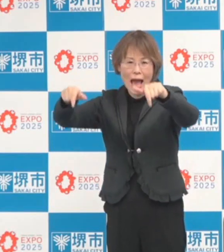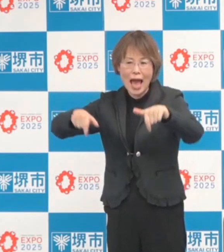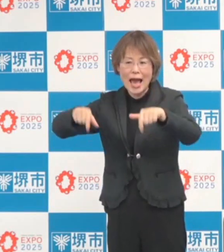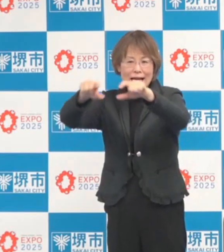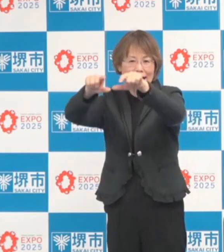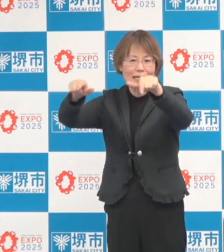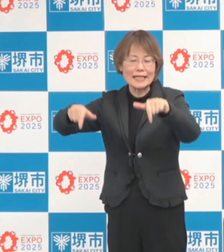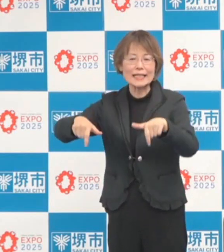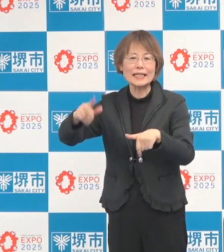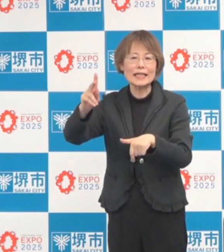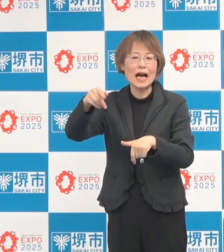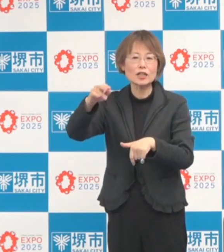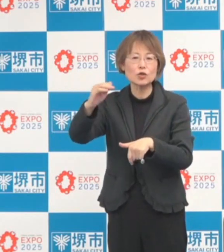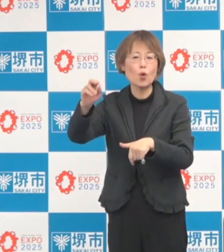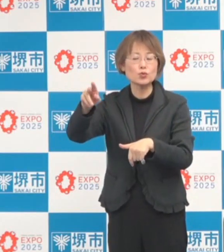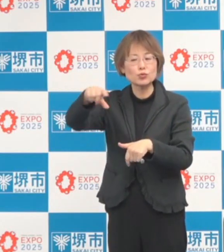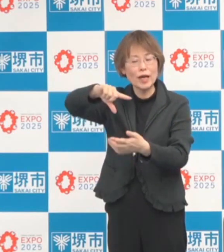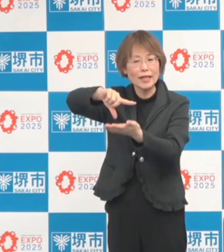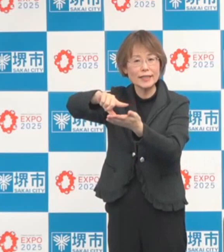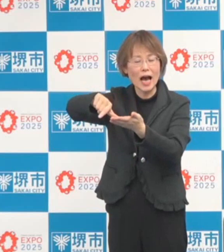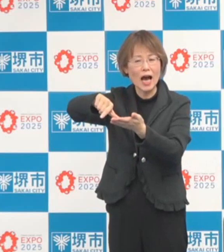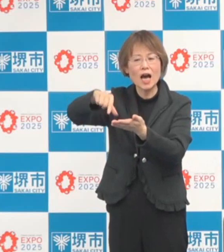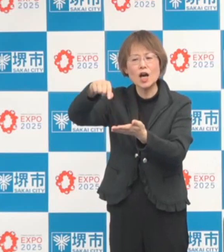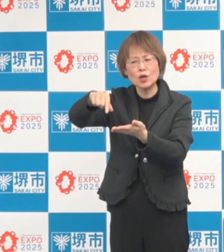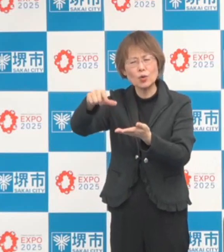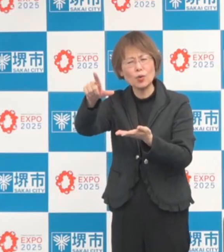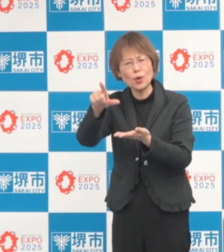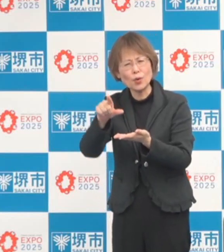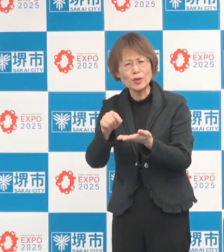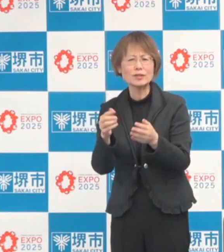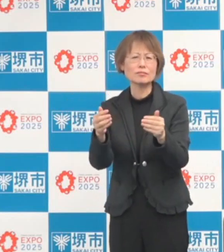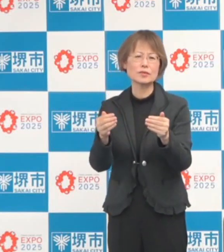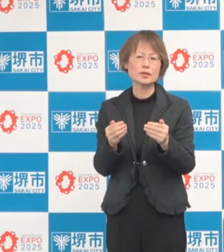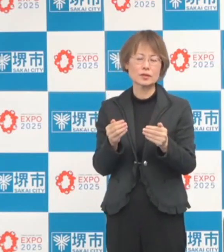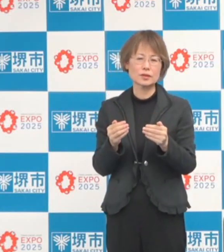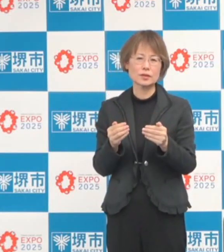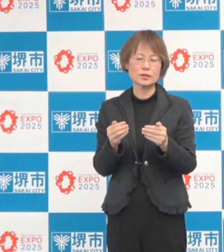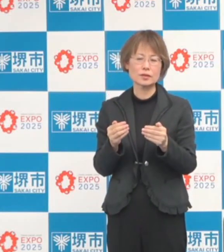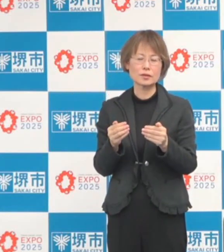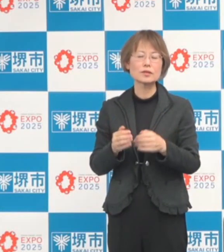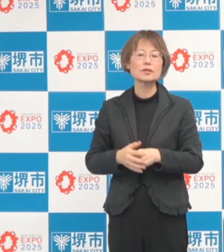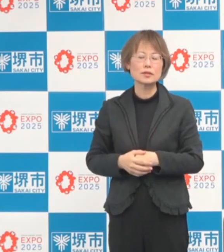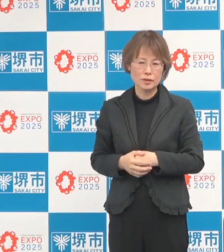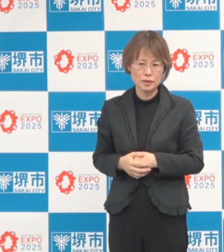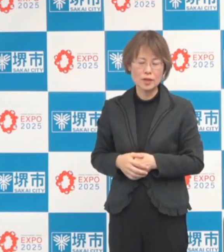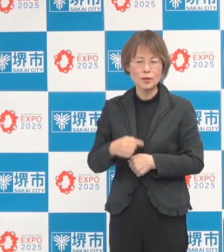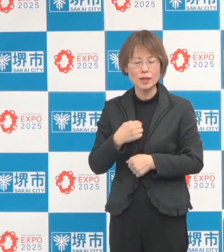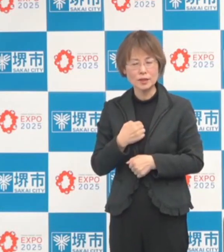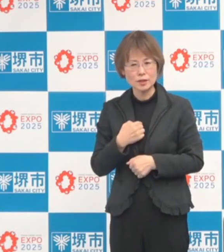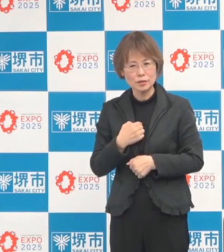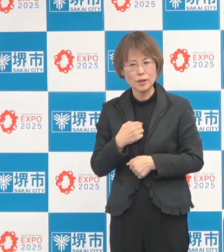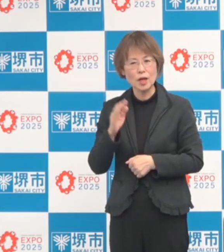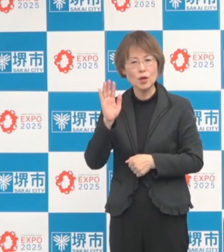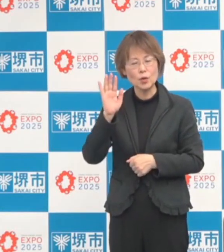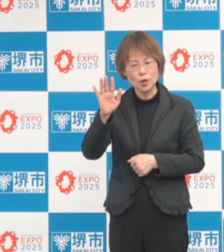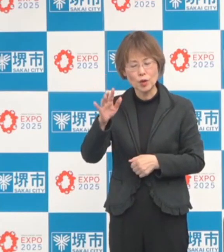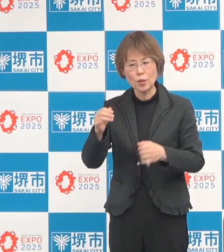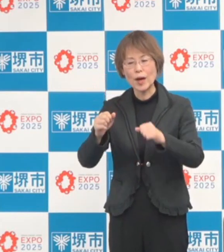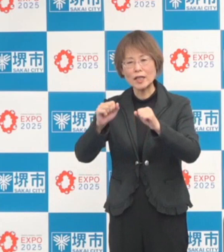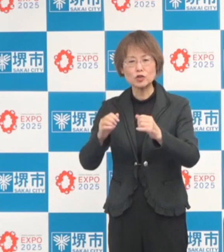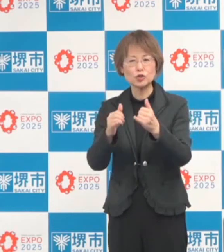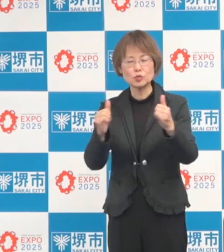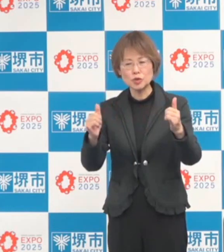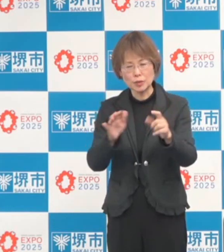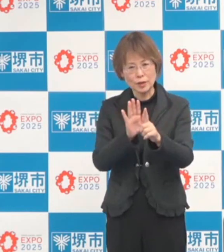のベイエリアも含めてですが、ここのポテンシャルを生かしきれないと、私自身はこれから住民の皆さんをお支えするための、さら